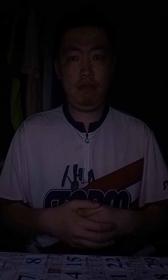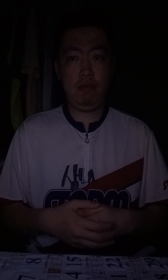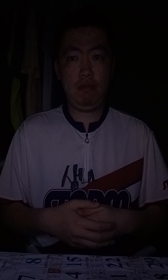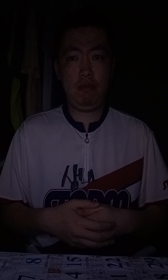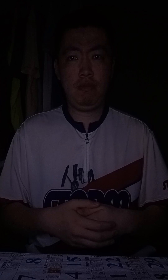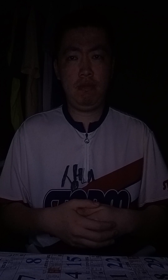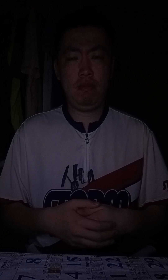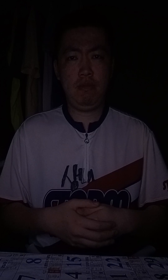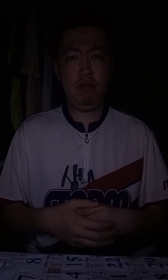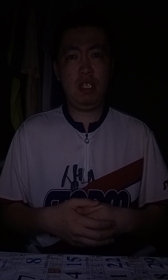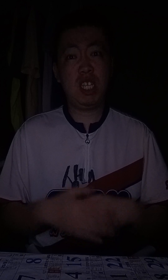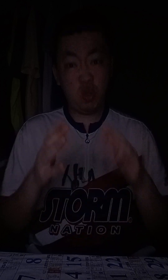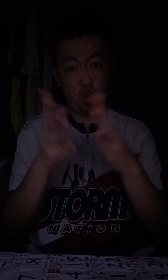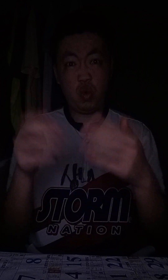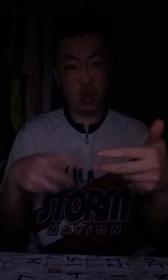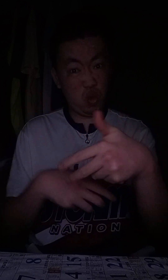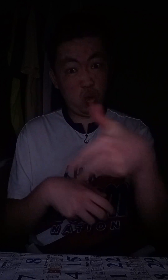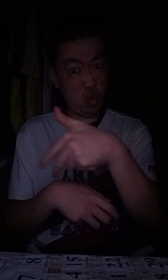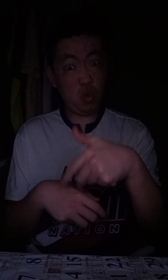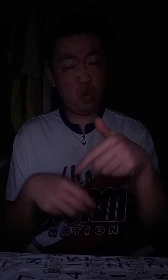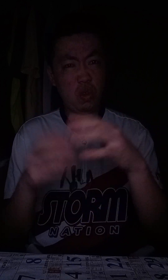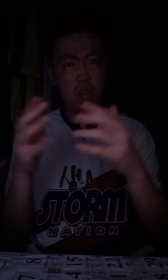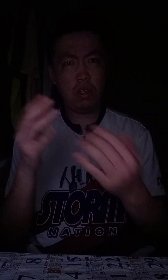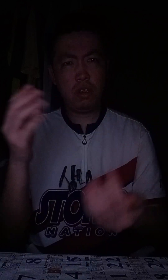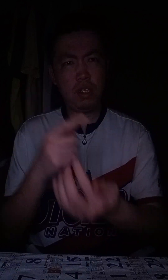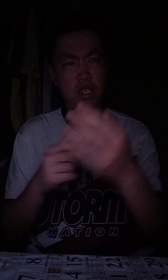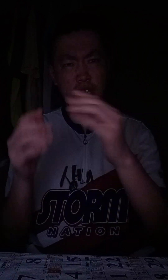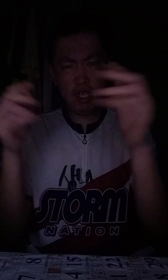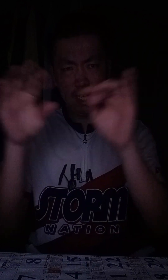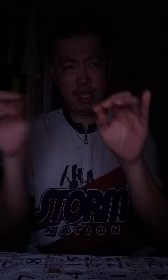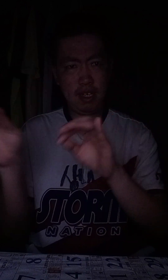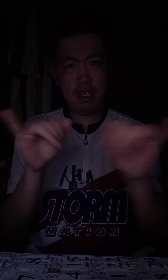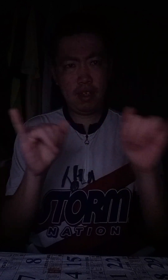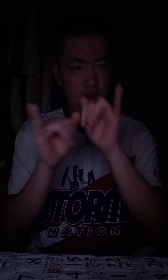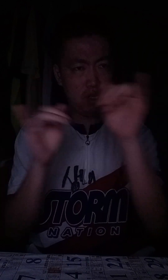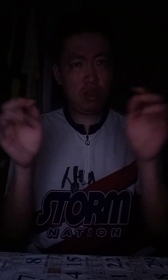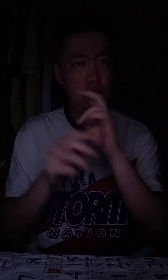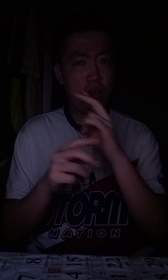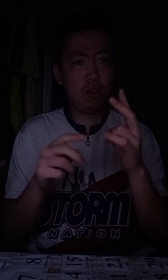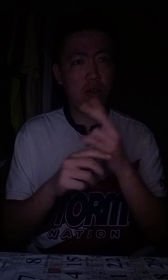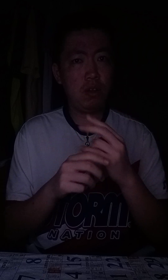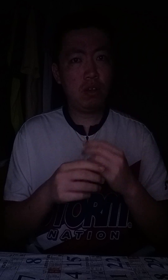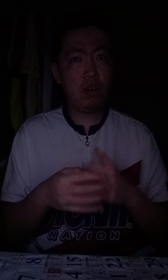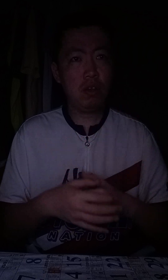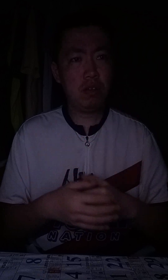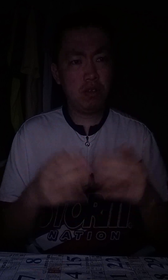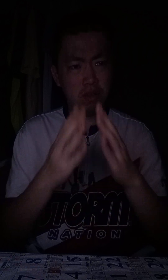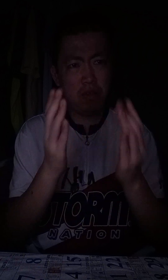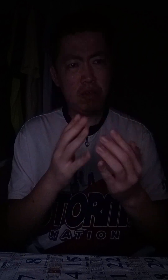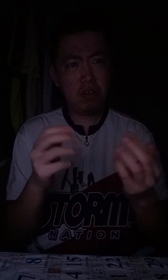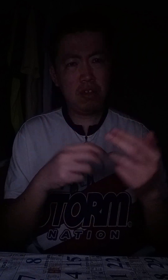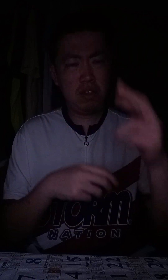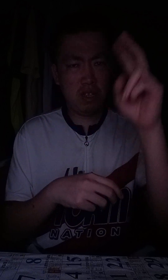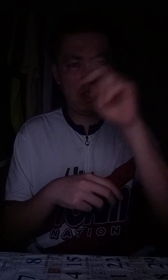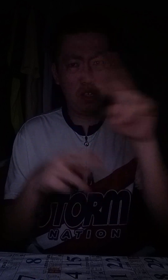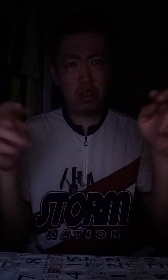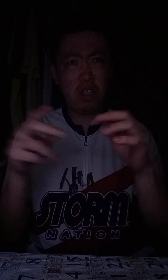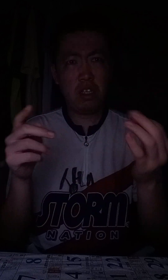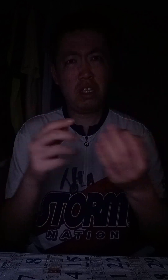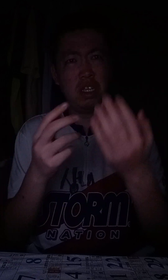도로 한쪽에 세워진 버스에서 진화 작업이 계속되고 있습니다. 좌석 창문은 깨져 있고 차체는